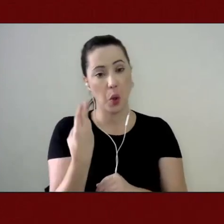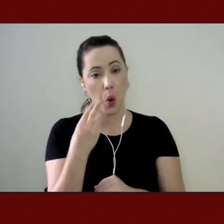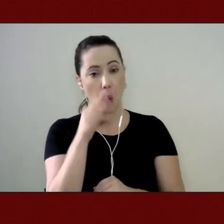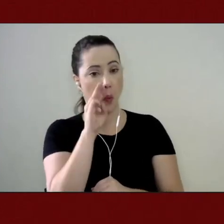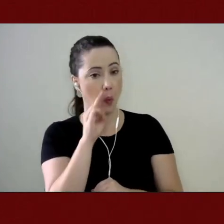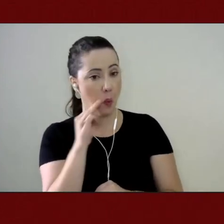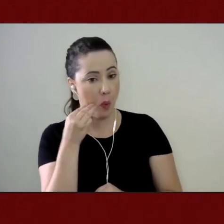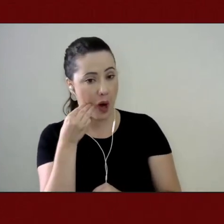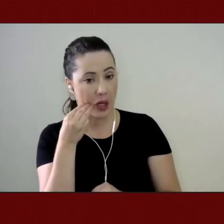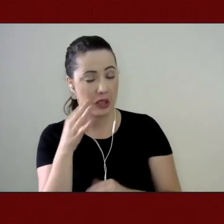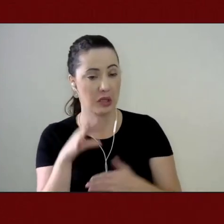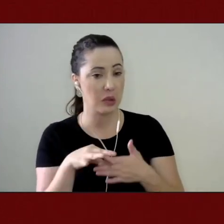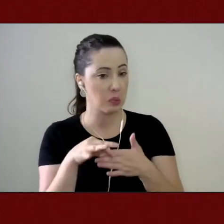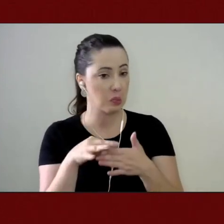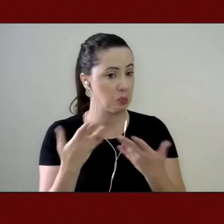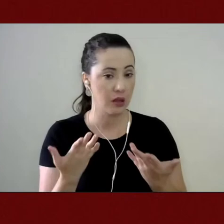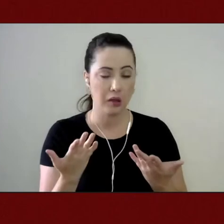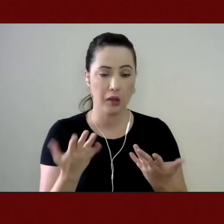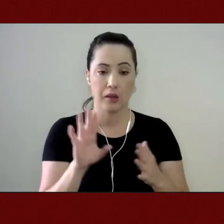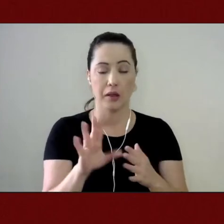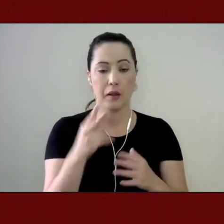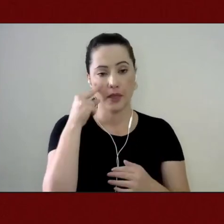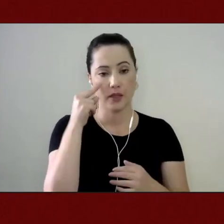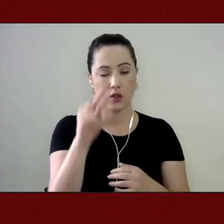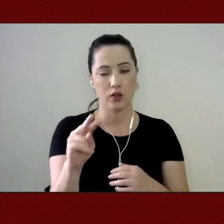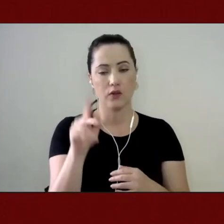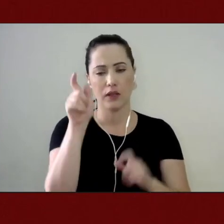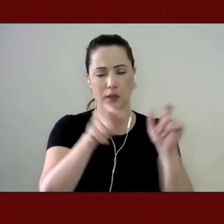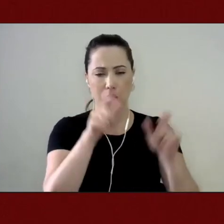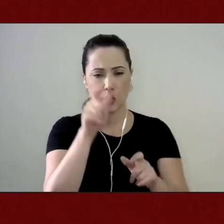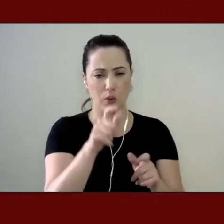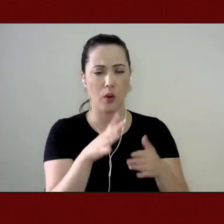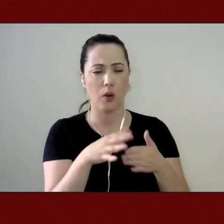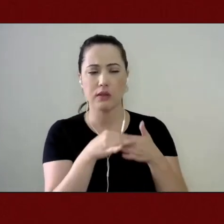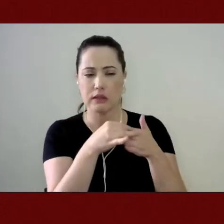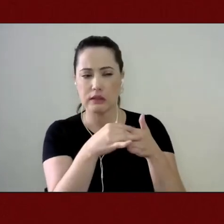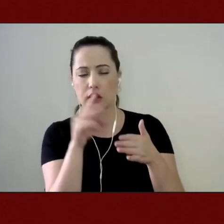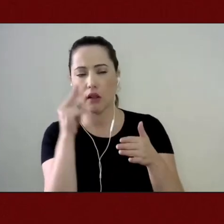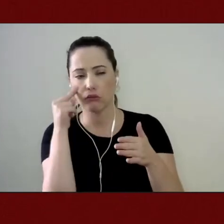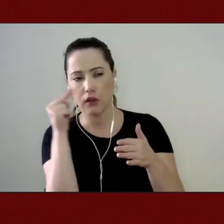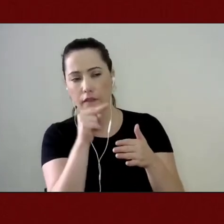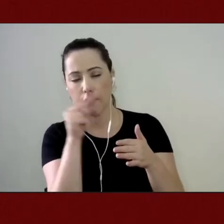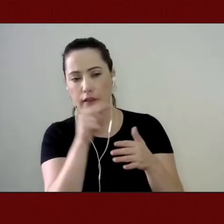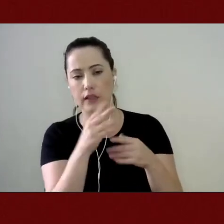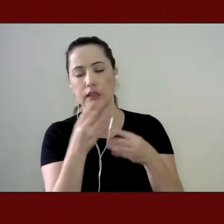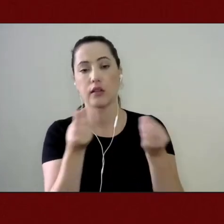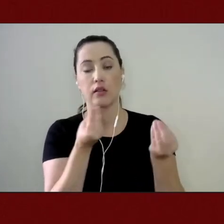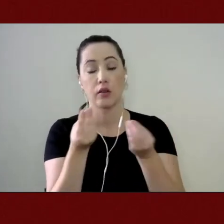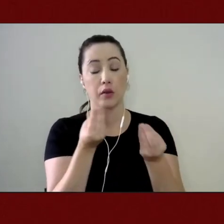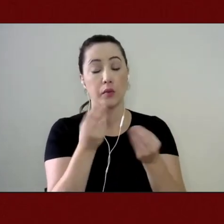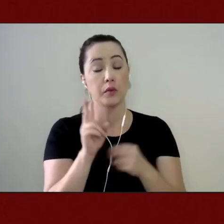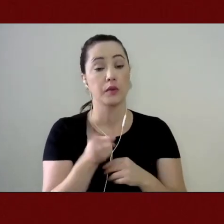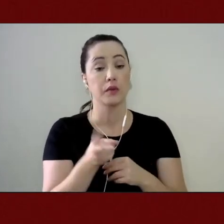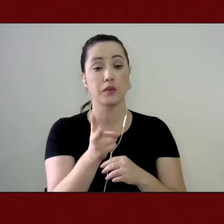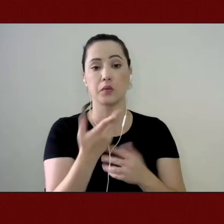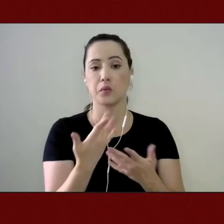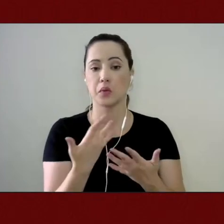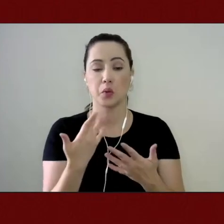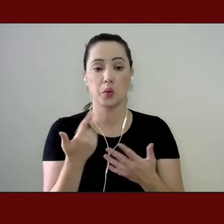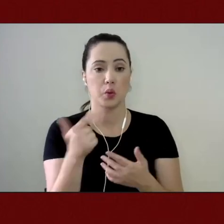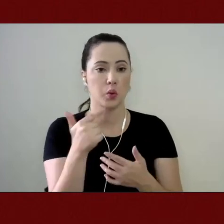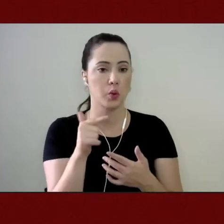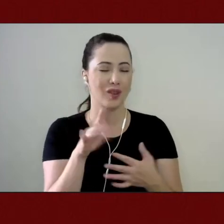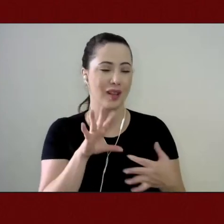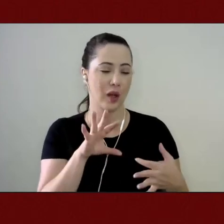pelos comunistas brasileiros, que continuam agindo, como foi lembrado hoje, sem vínculos